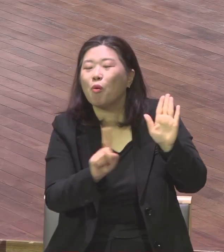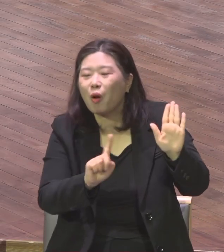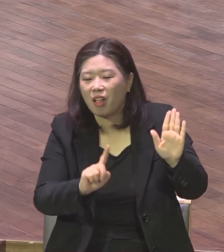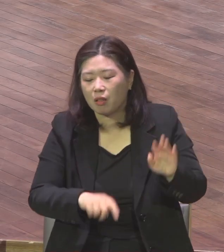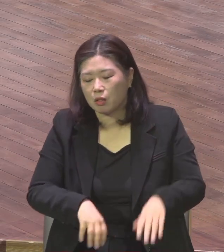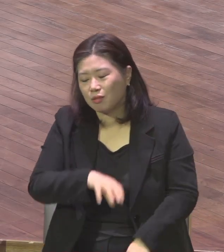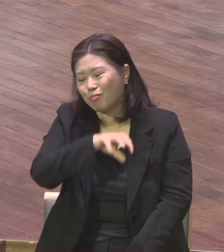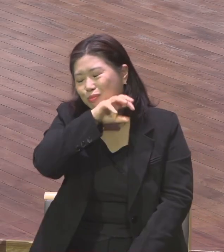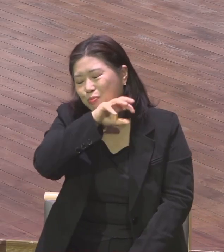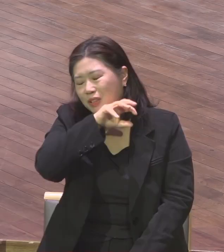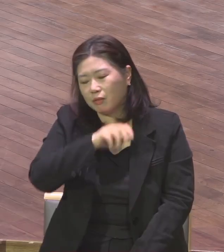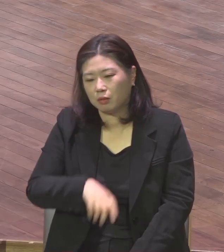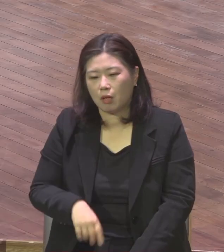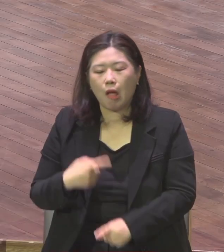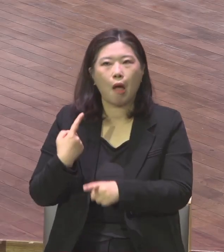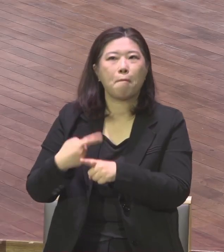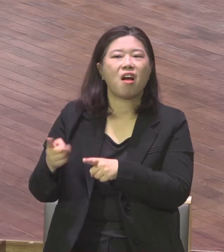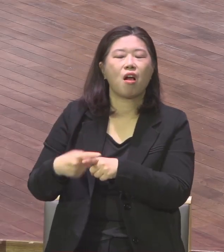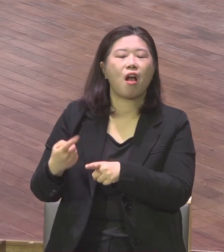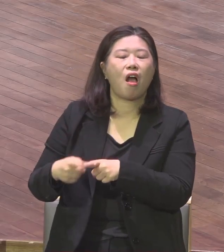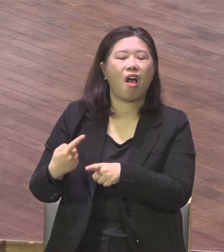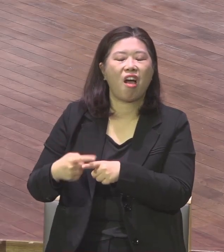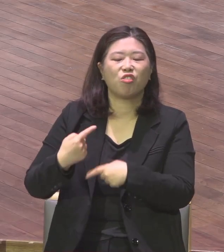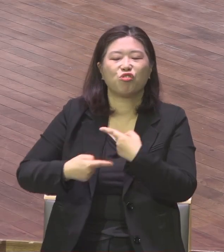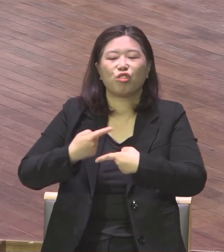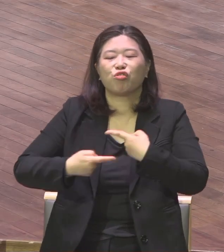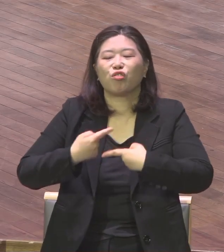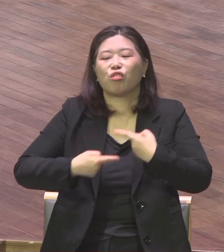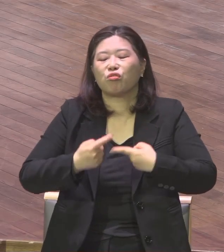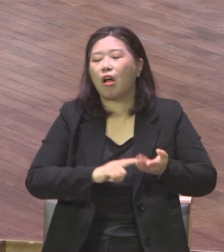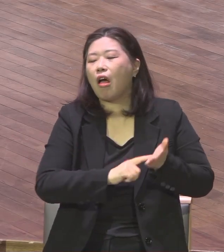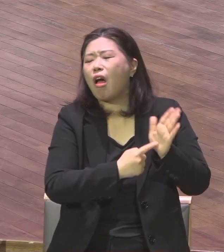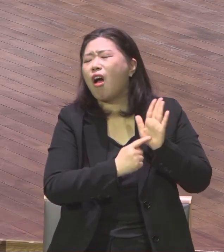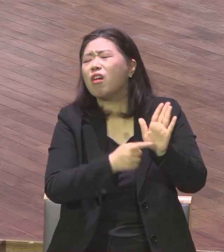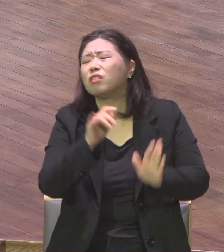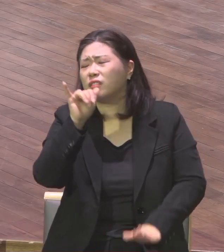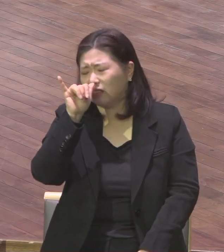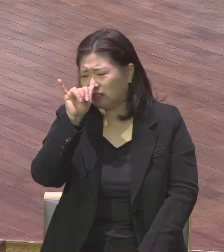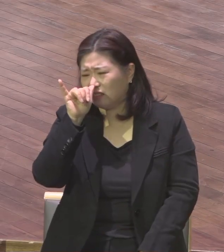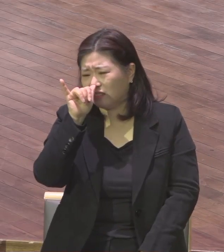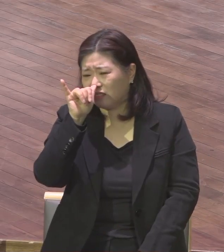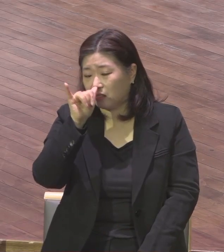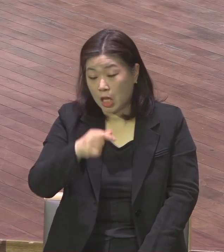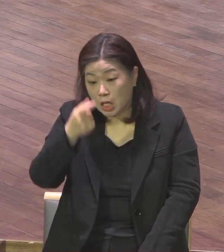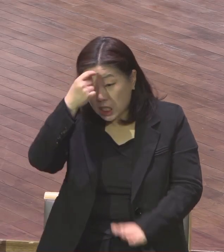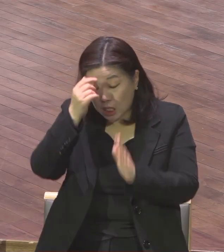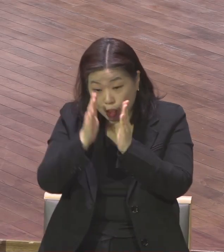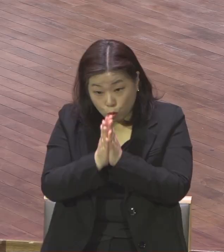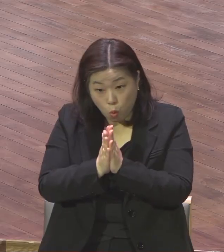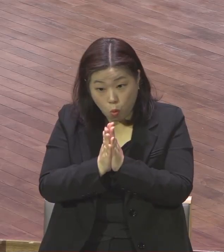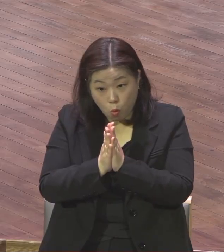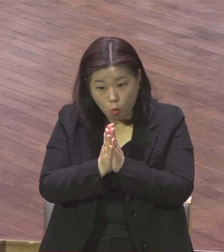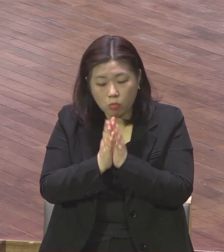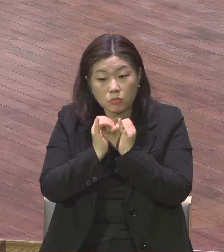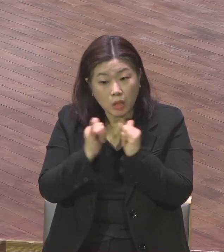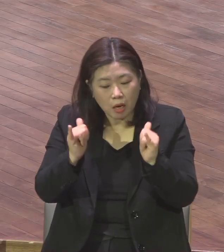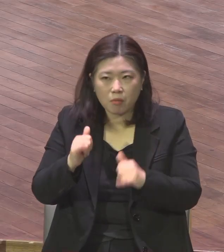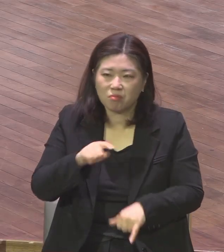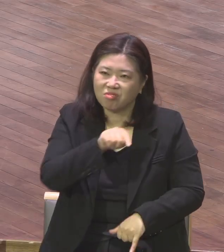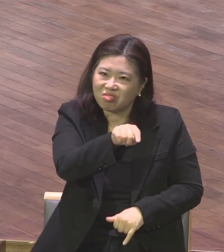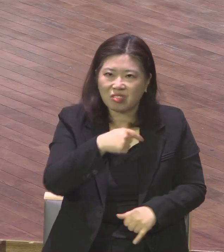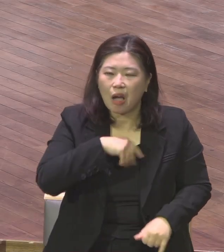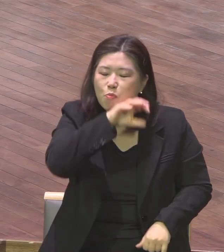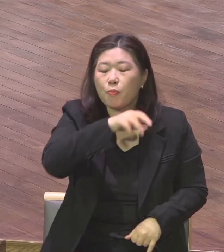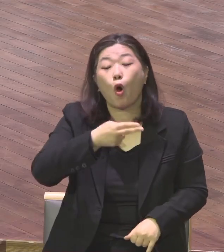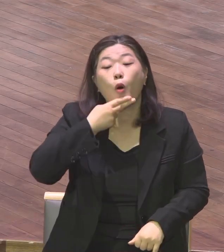그럽니다. 아무 말하지 않습니다. 그래서 기도하면 하나님이 다 응답해 주시니까. 아멘. 하나님이 다 역사해